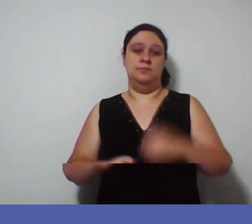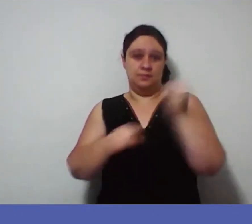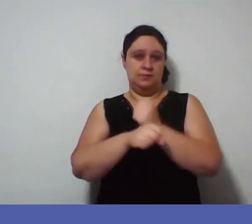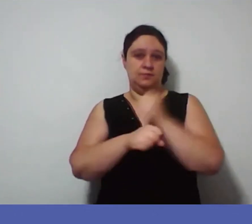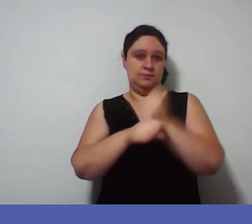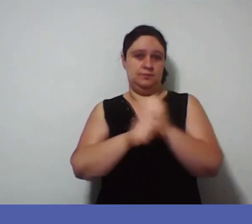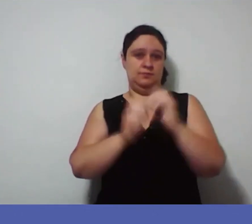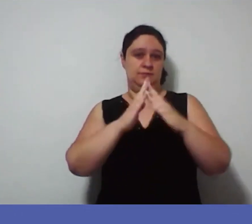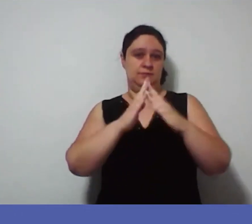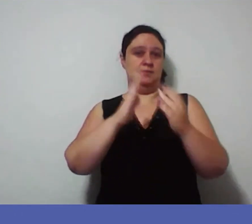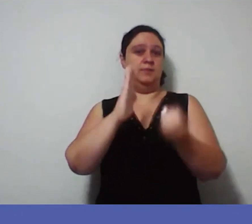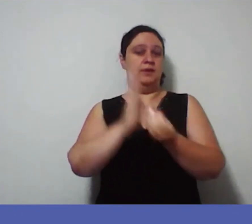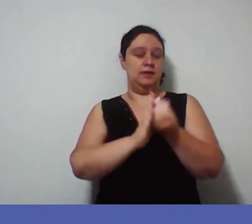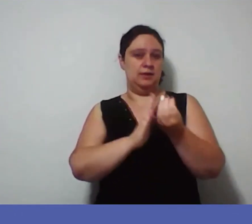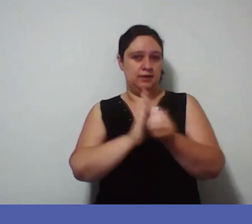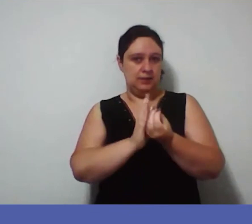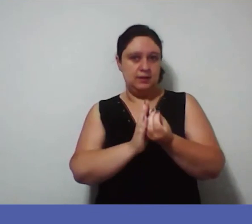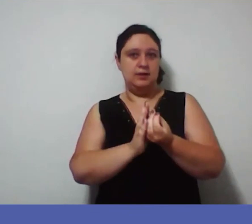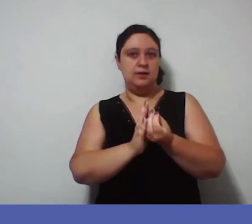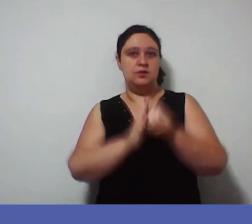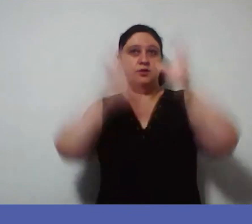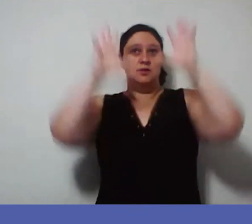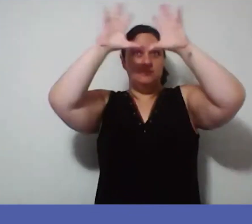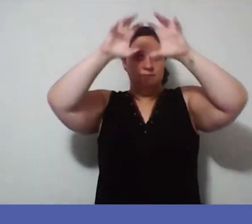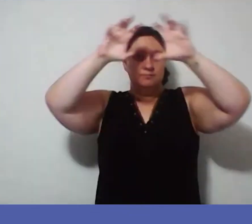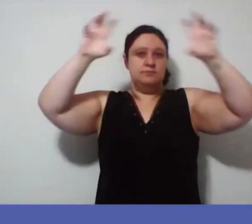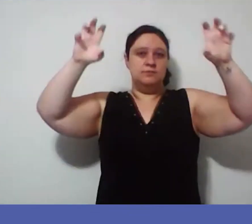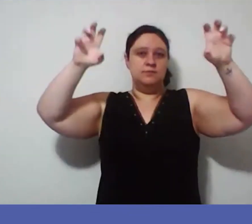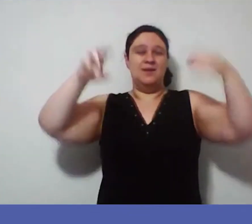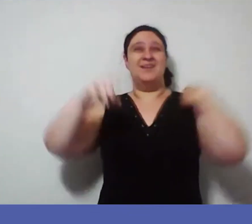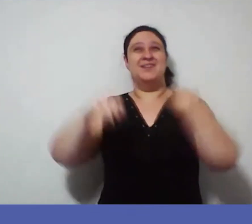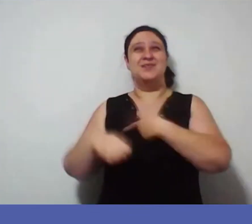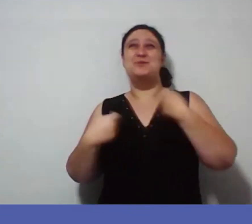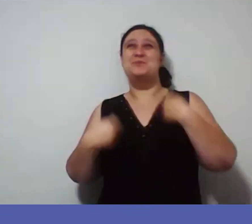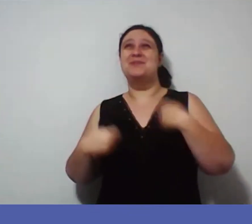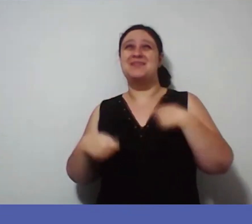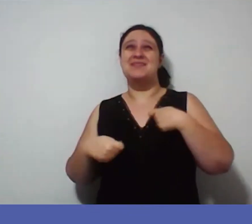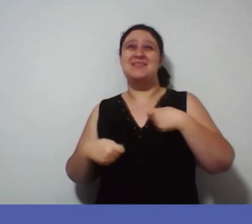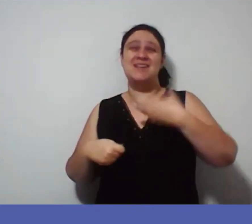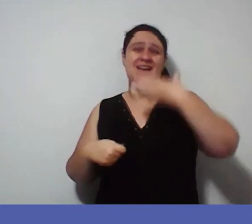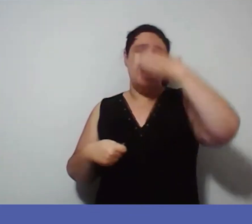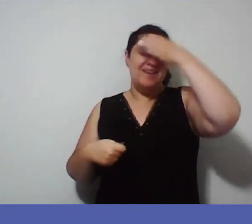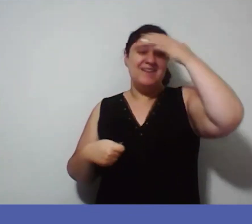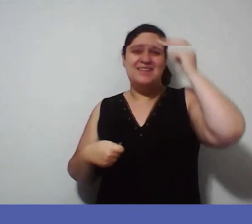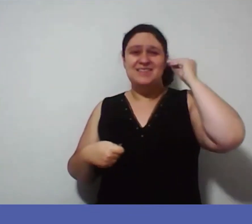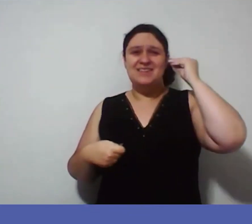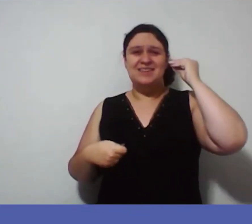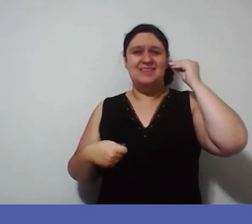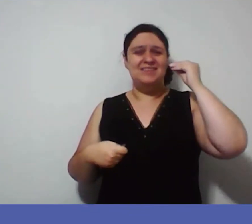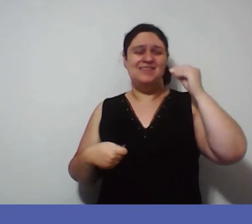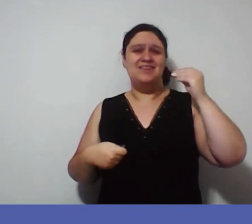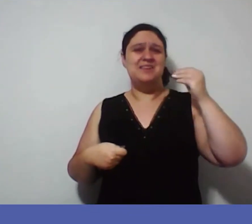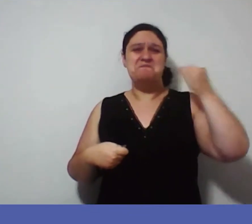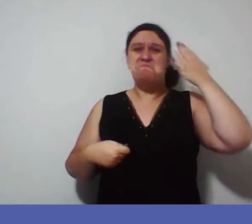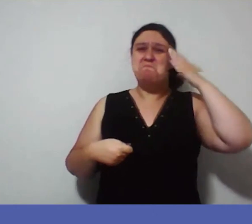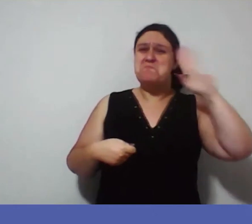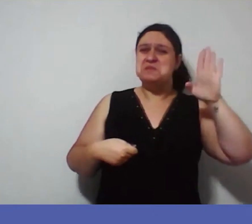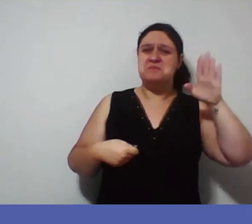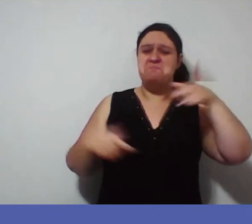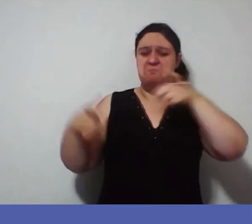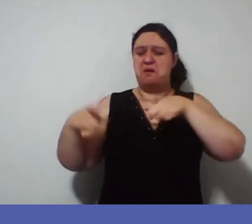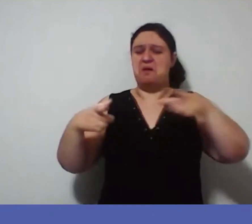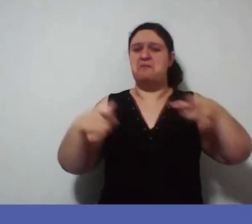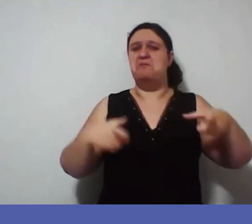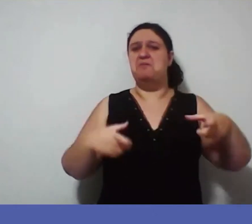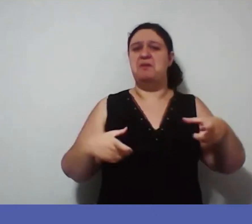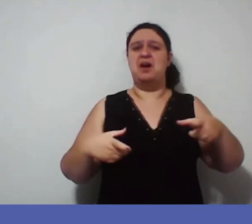esfera celestial, nós precisamos limpar-nos desse conceito de posição. Nós não temos conceito de posição,